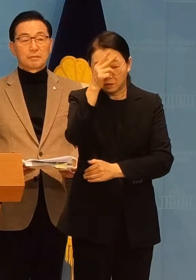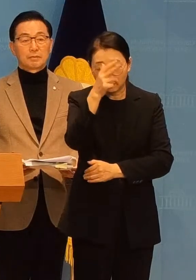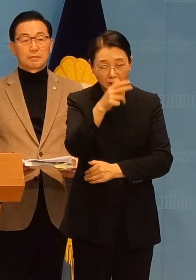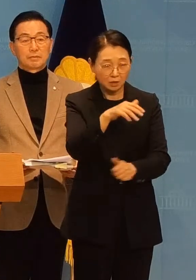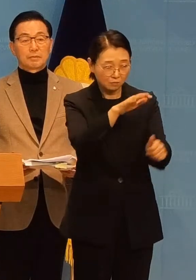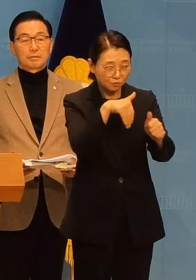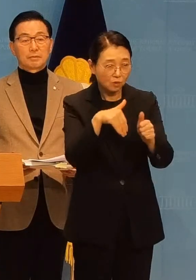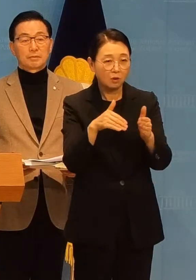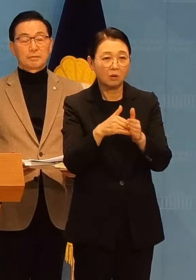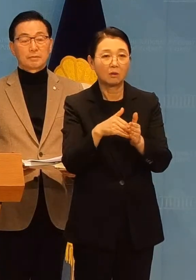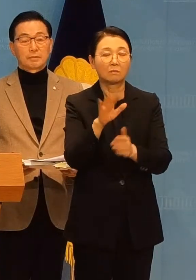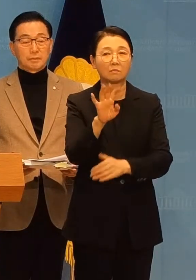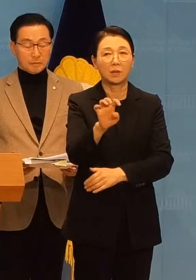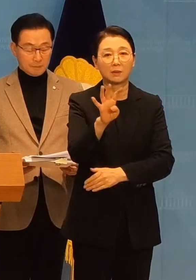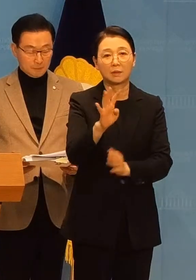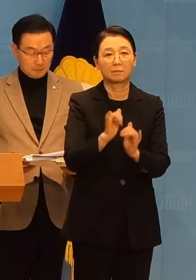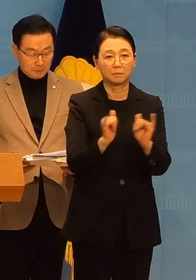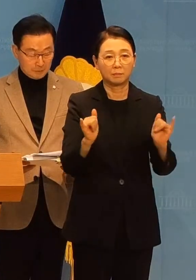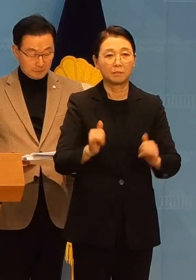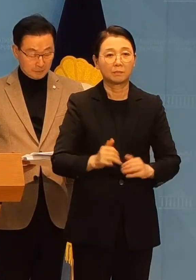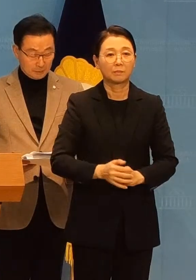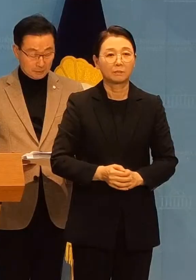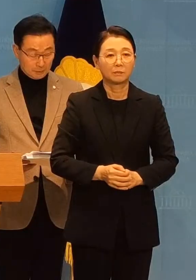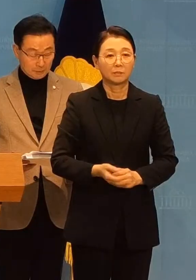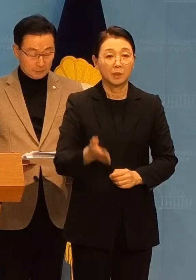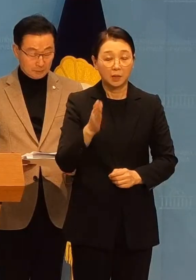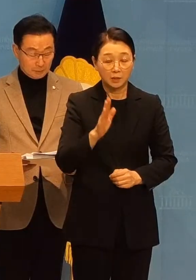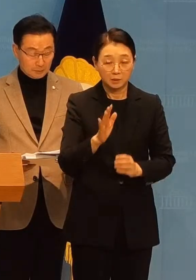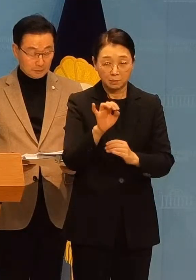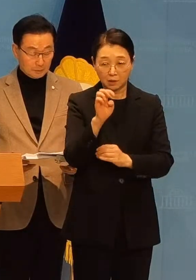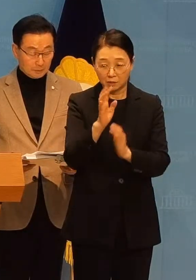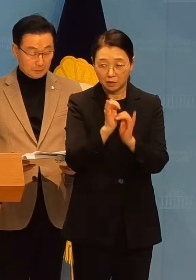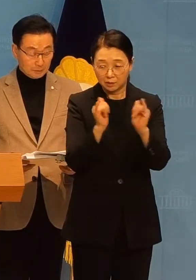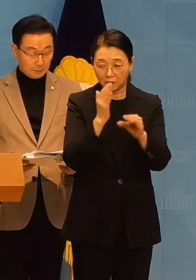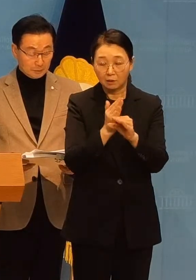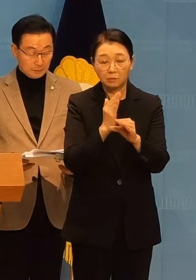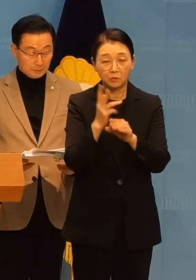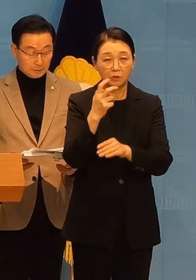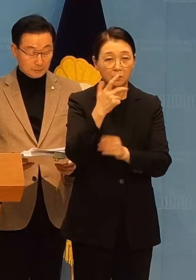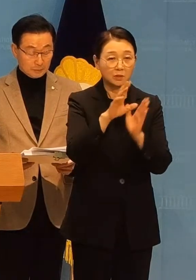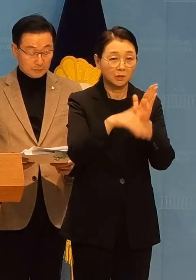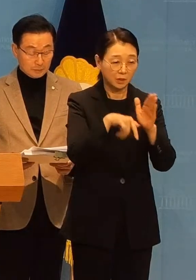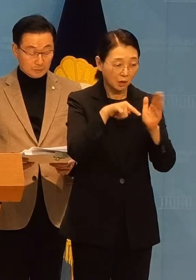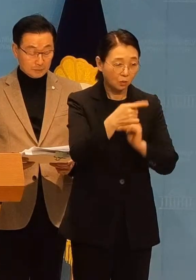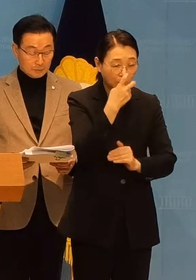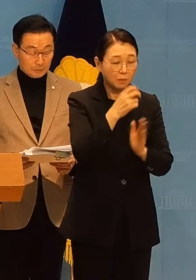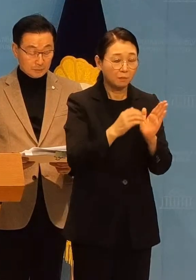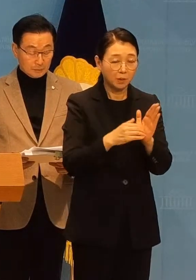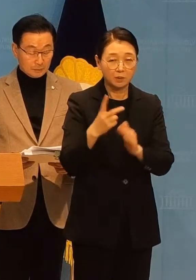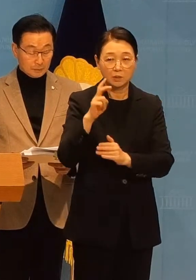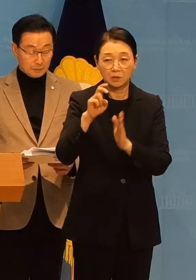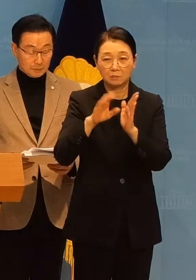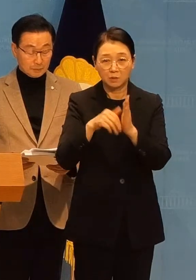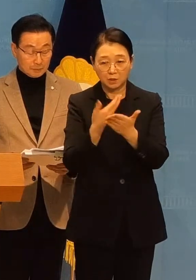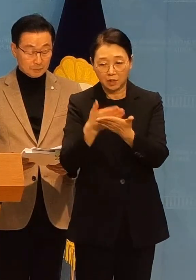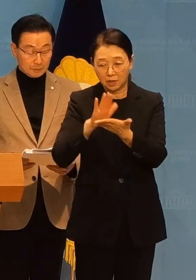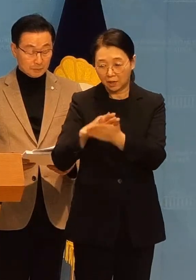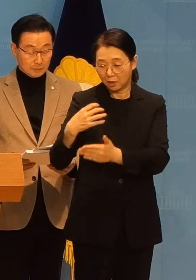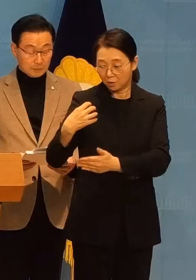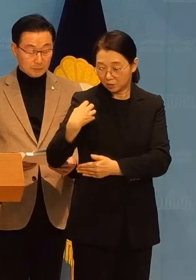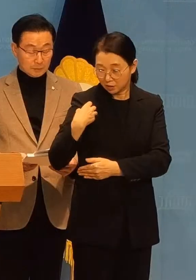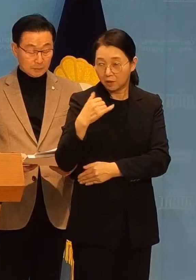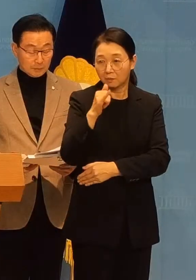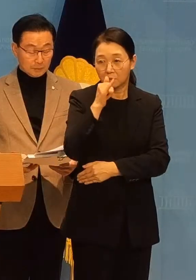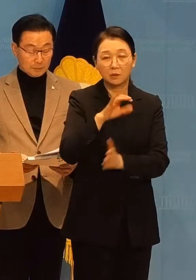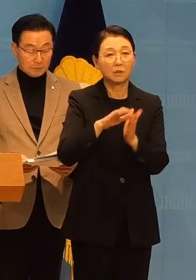이들은 총 44명입니다. 그러나 이 중에는 2007년 현장 점검, 2020년 계량 공사에 책임 있는